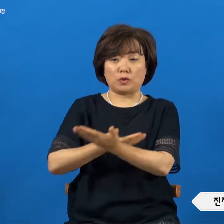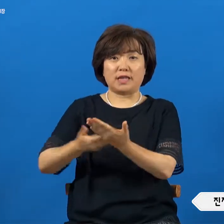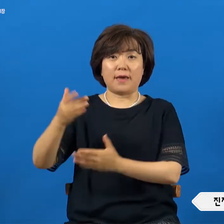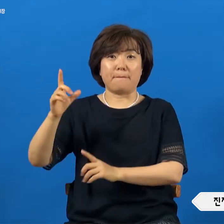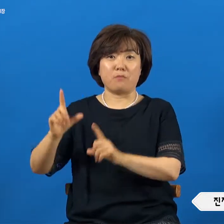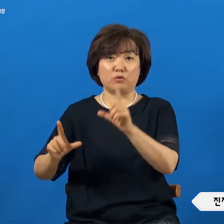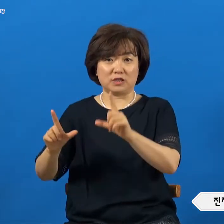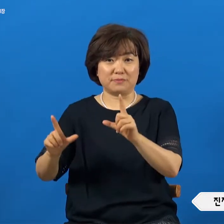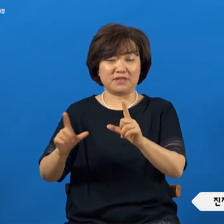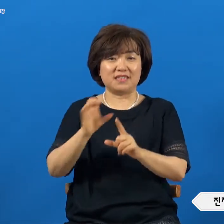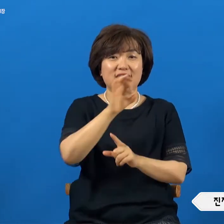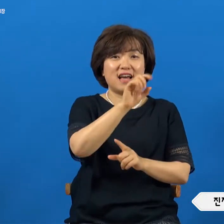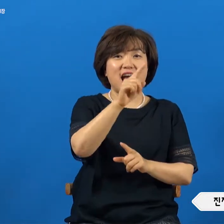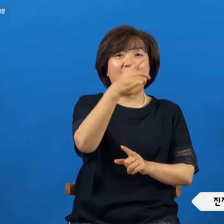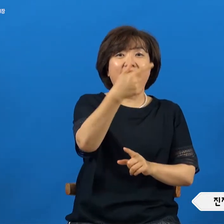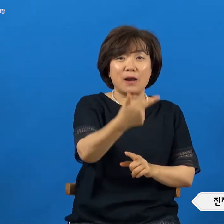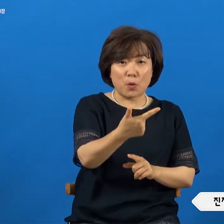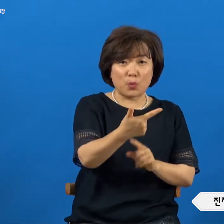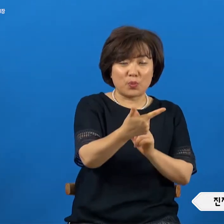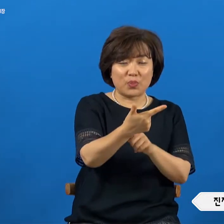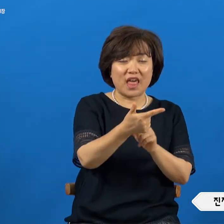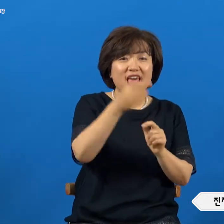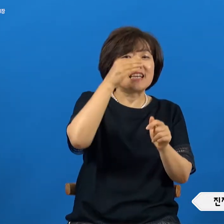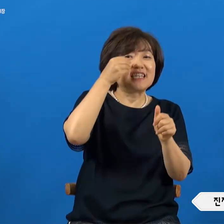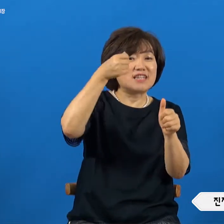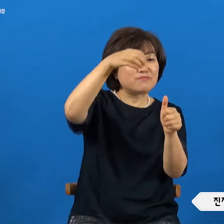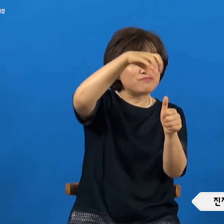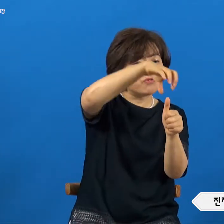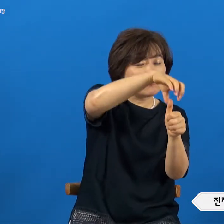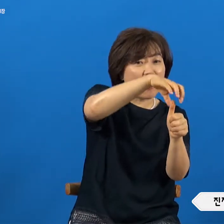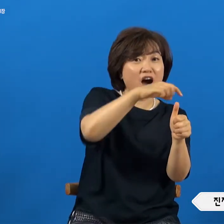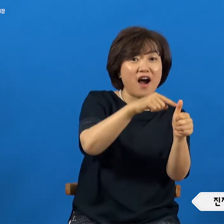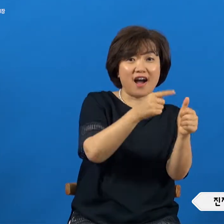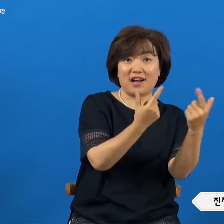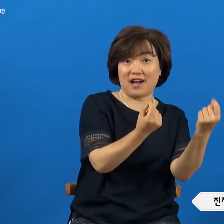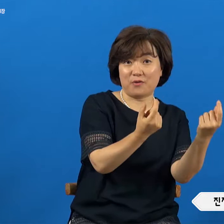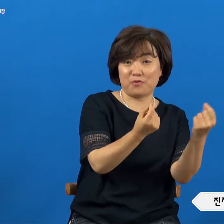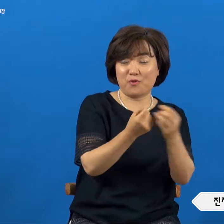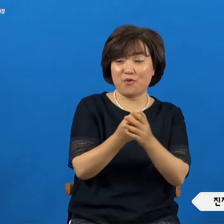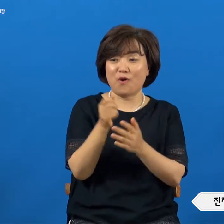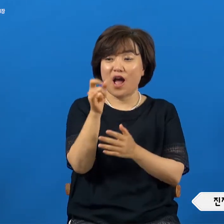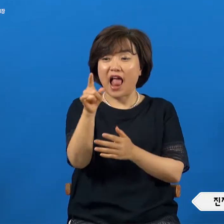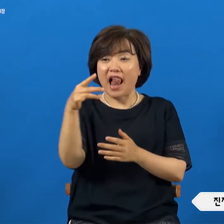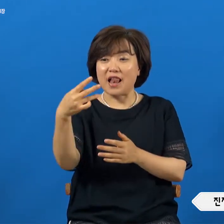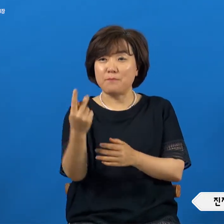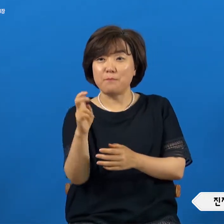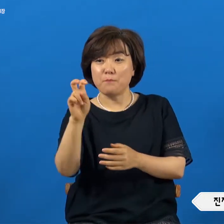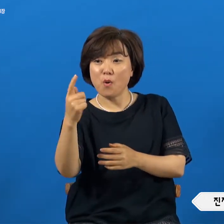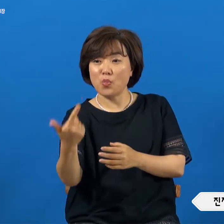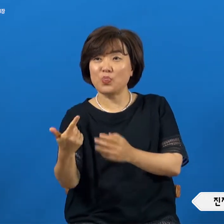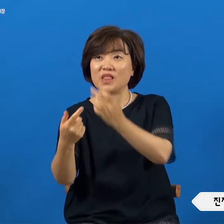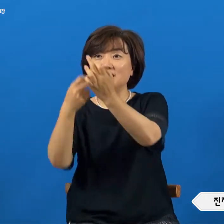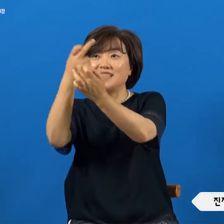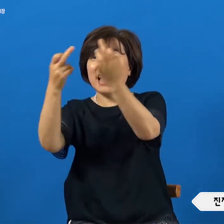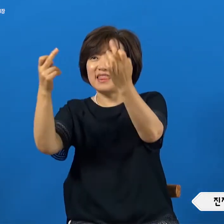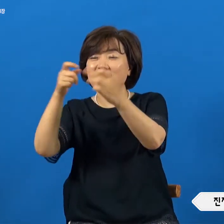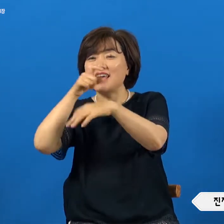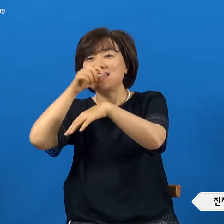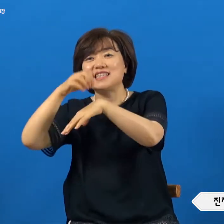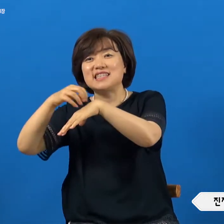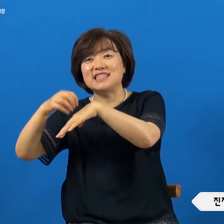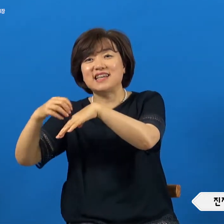모습은 아론의 기름 같다고 말씀합니다. 헐몬의 이슬 같다고 말씀합니다.